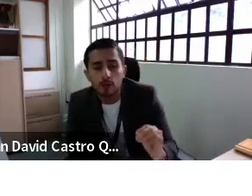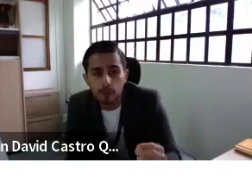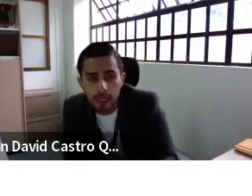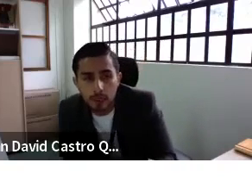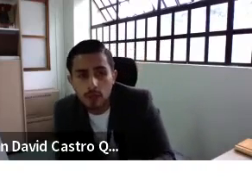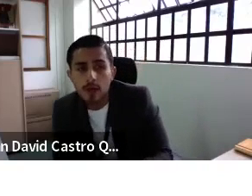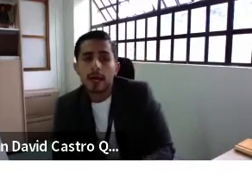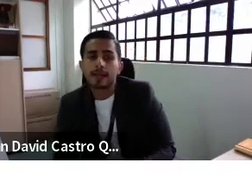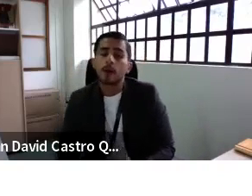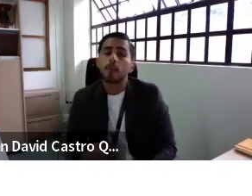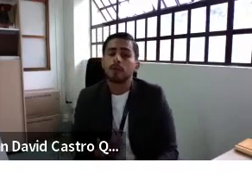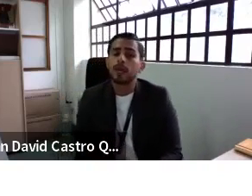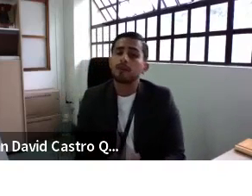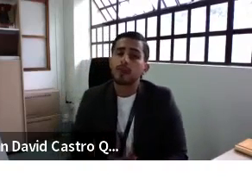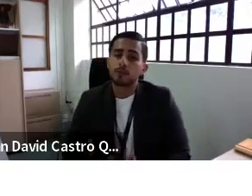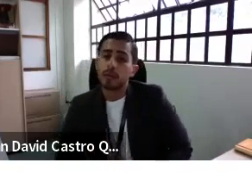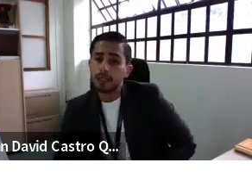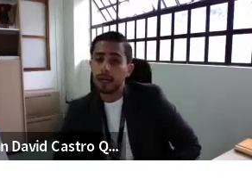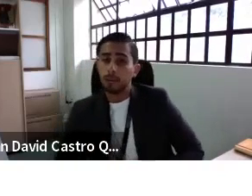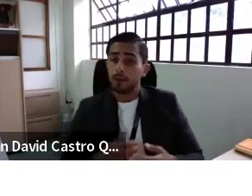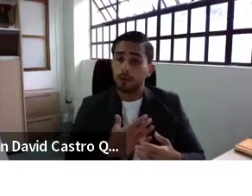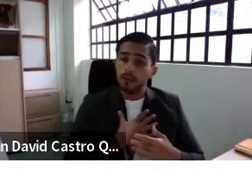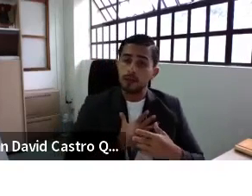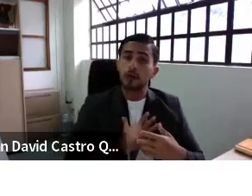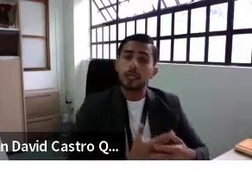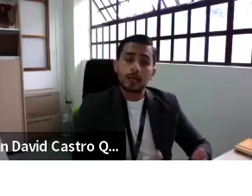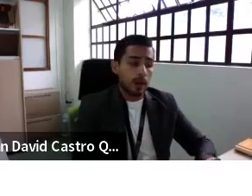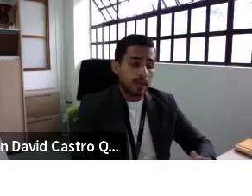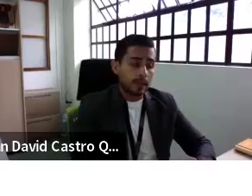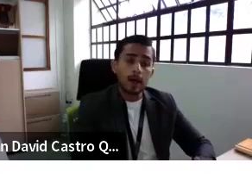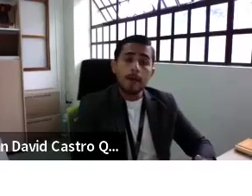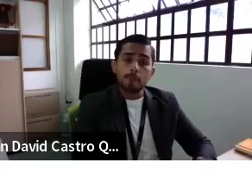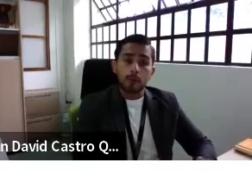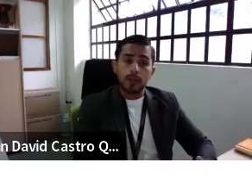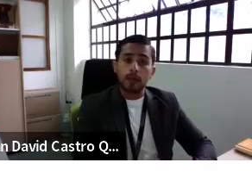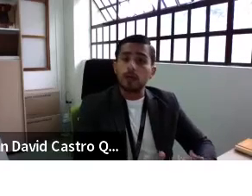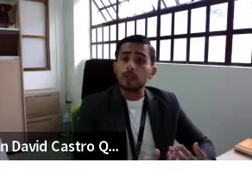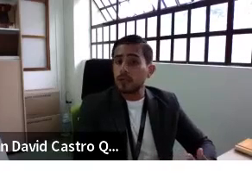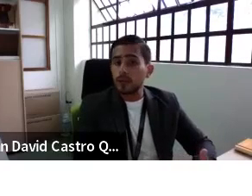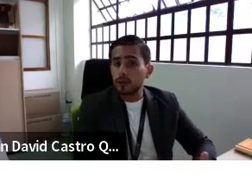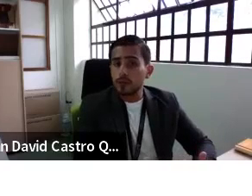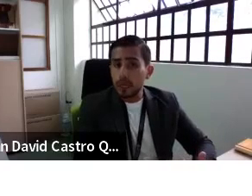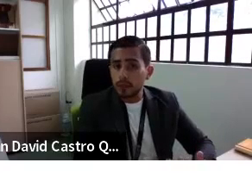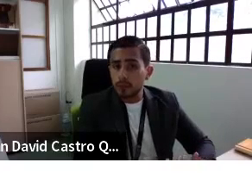compañeros esté acompañando una reflexión crítica pero no reflexión crítica solamente por parte de los gestores de conocimiento